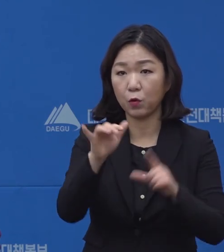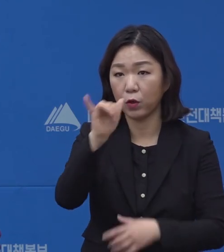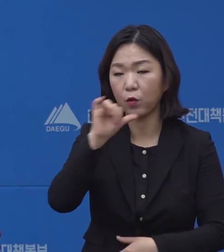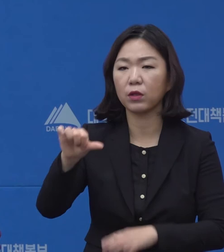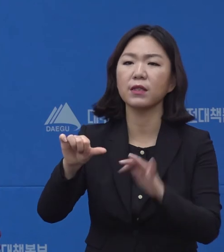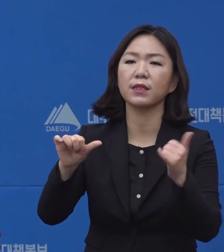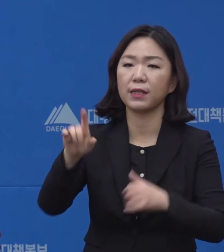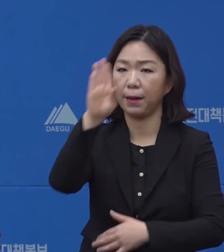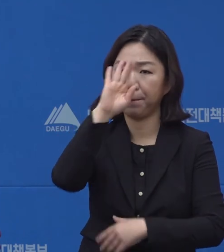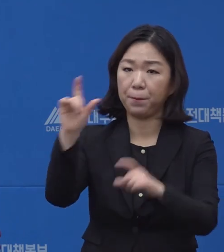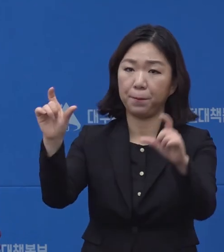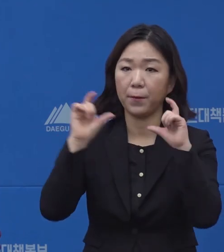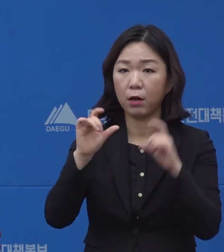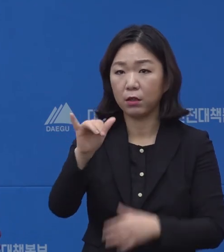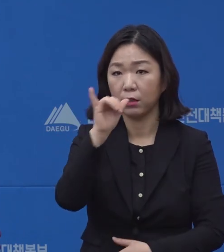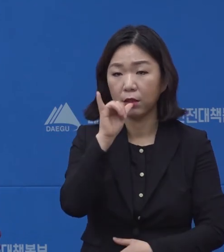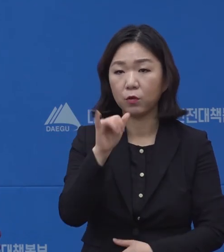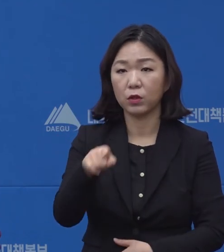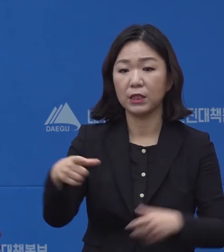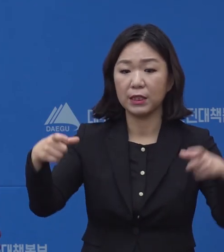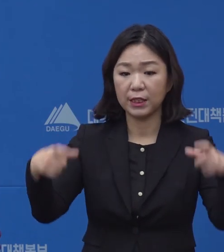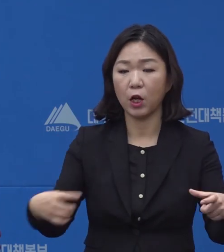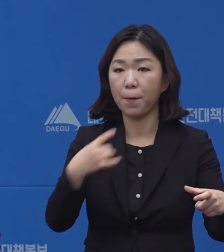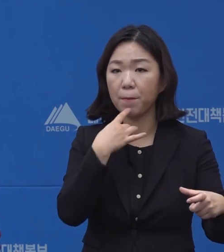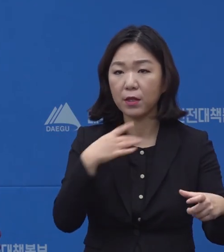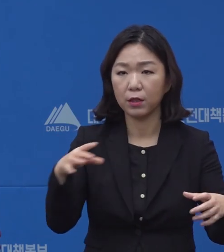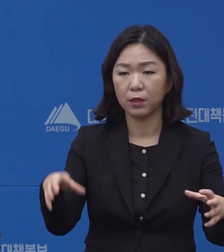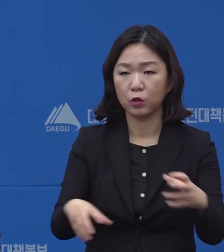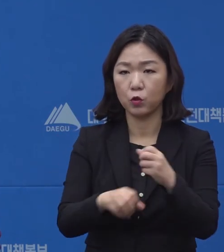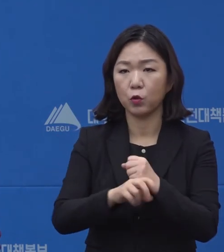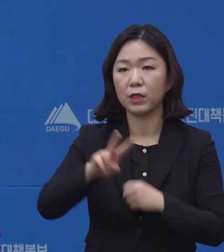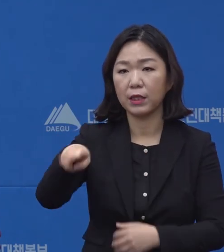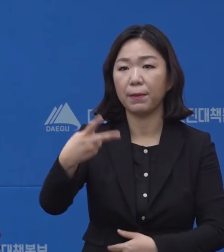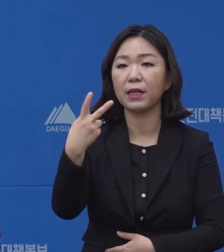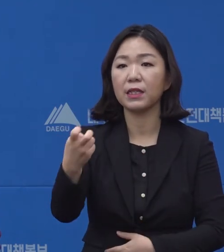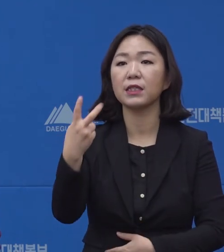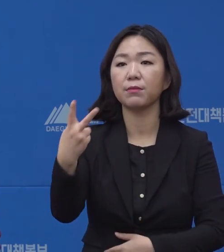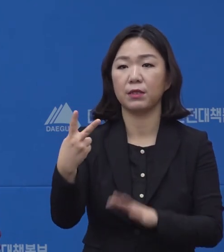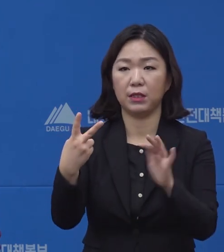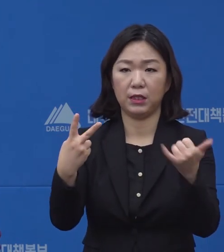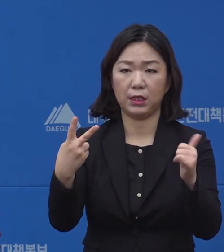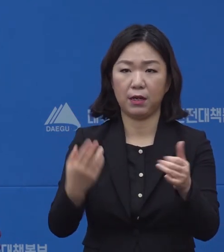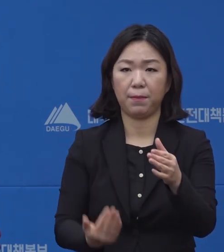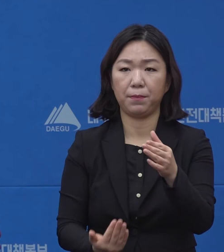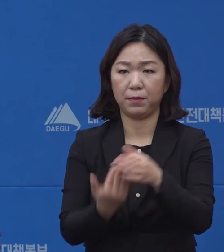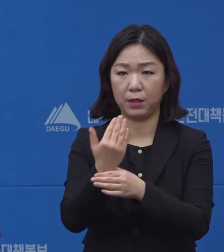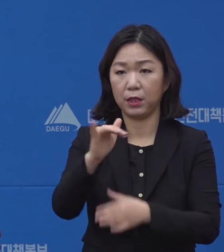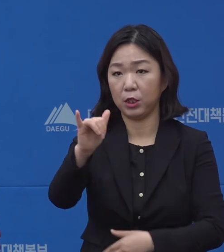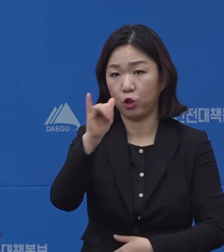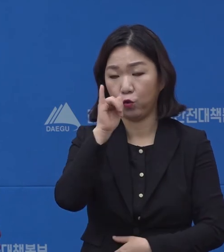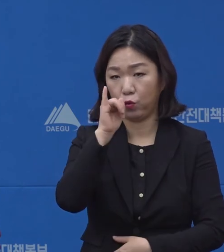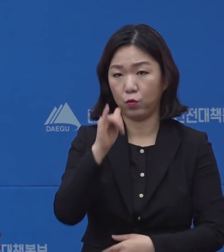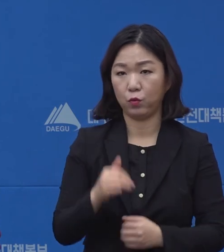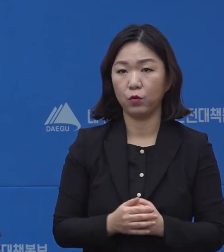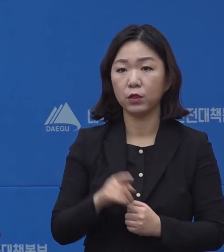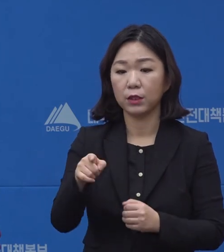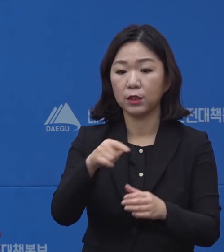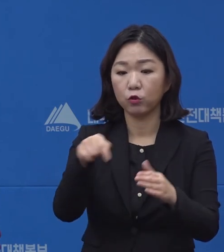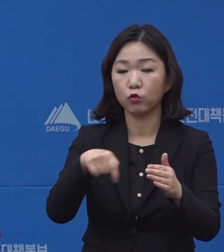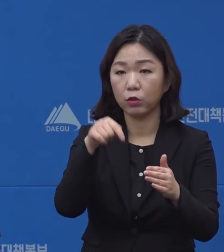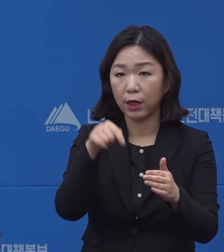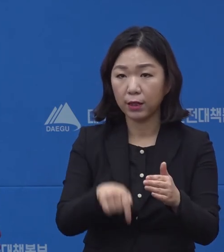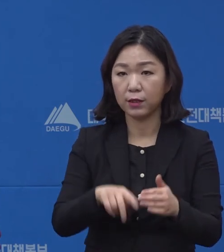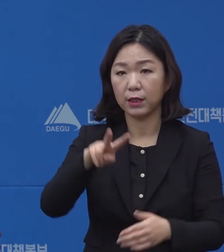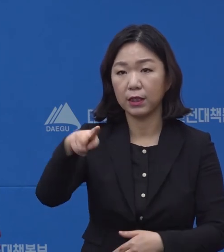이 지역에서만 총 222명의 확진자가 발생한 것으로 나타났고 이 중